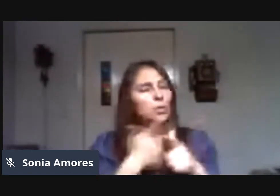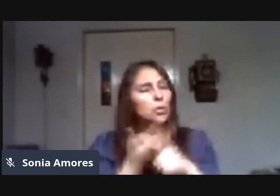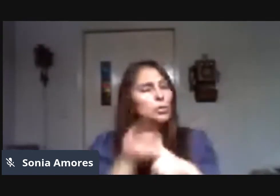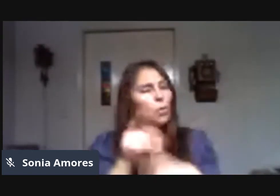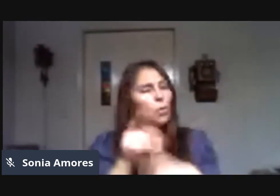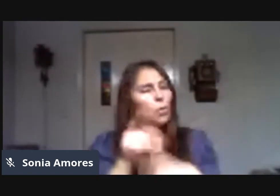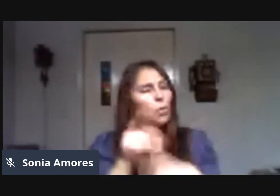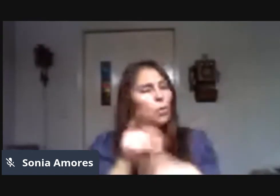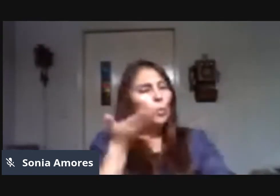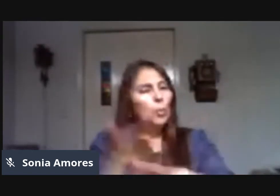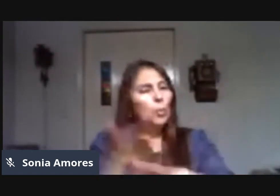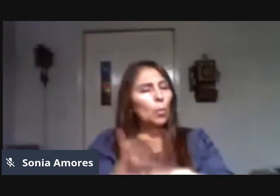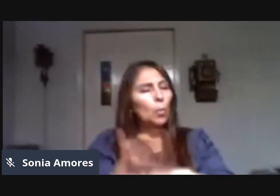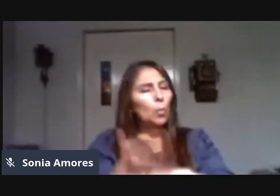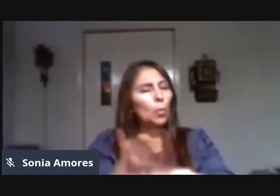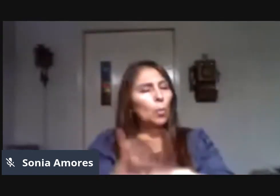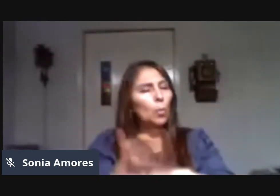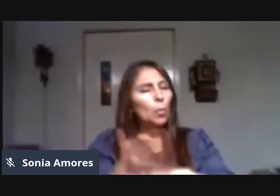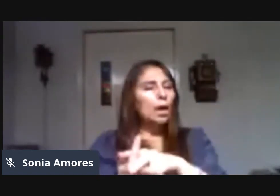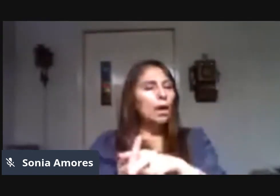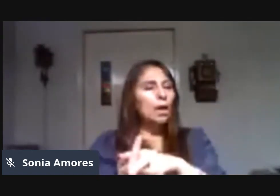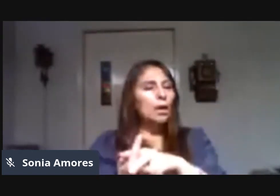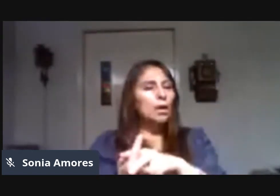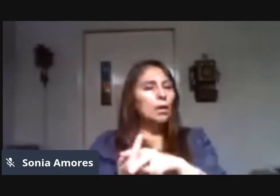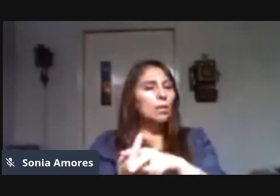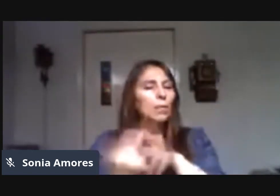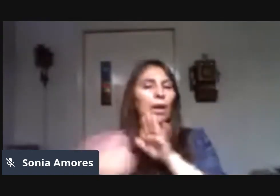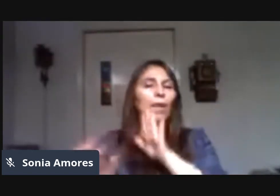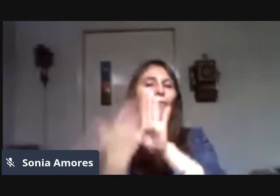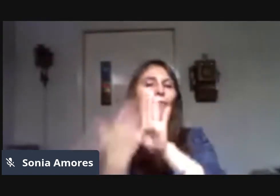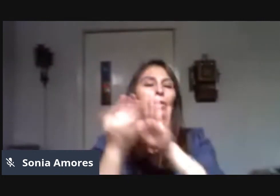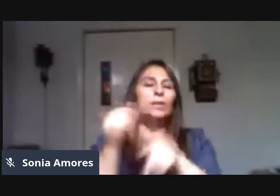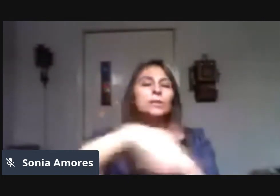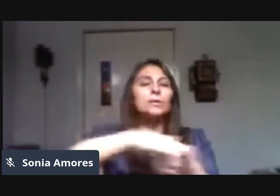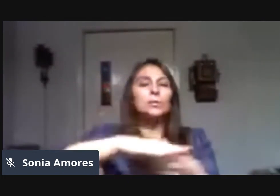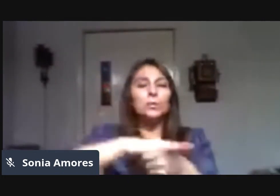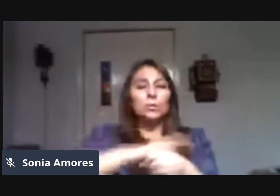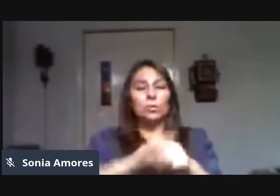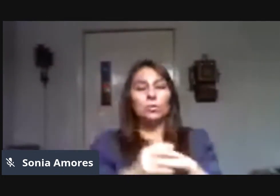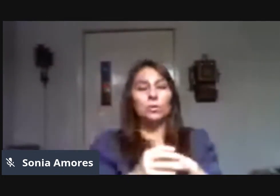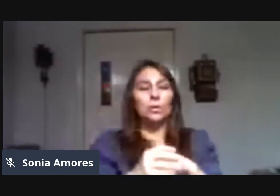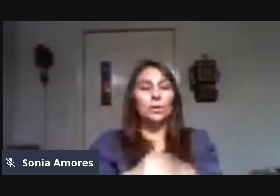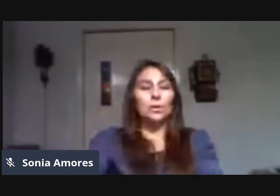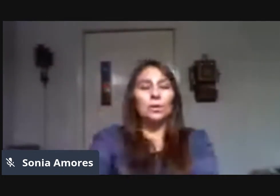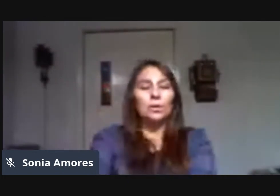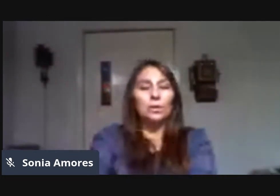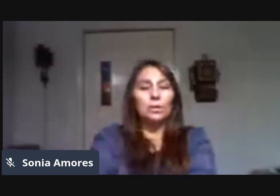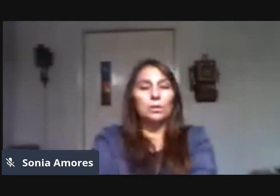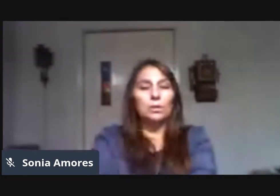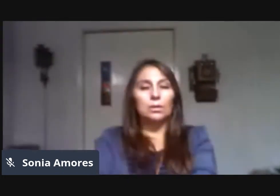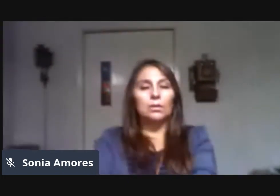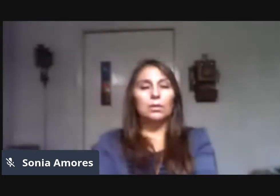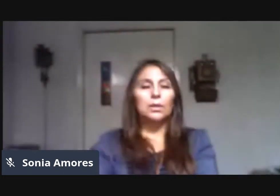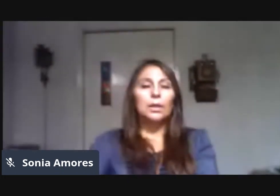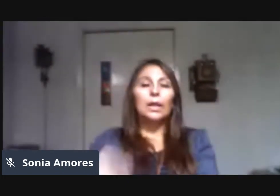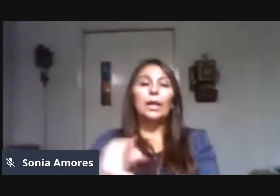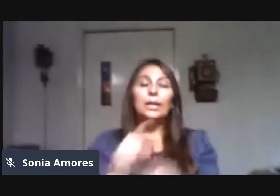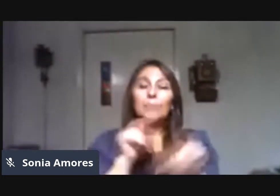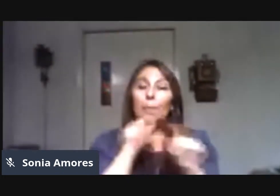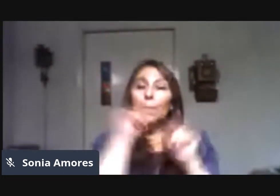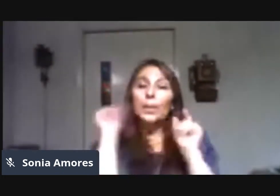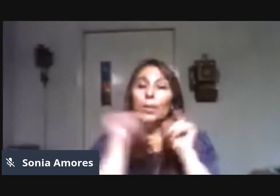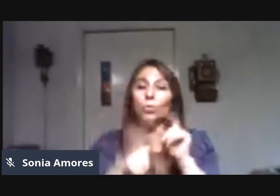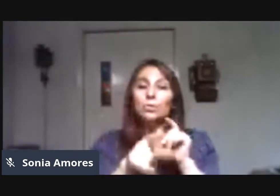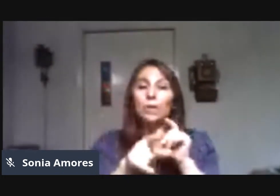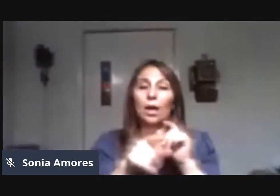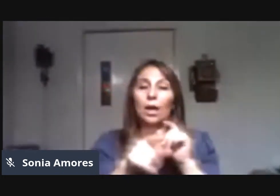emergen para enfrentarlo? Esta pregunta la realizaron en el momento en que el profesor Andrés estaba haciendo su intervención. No sé